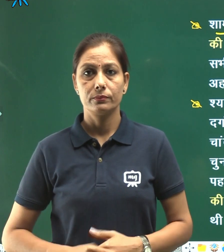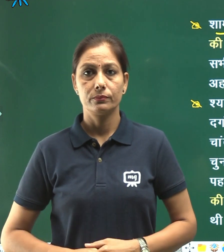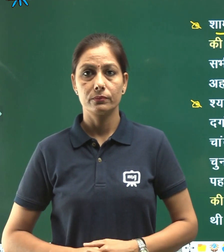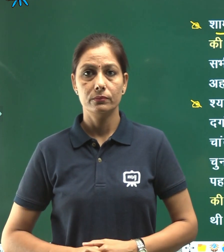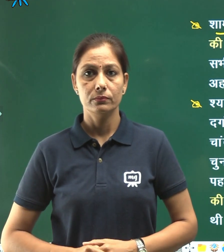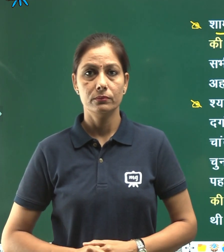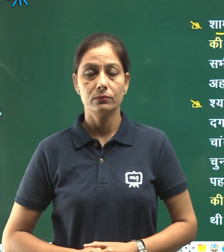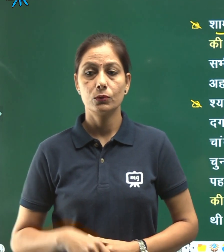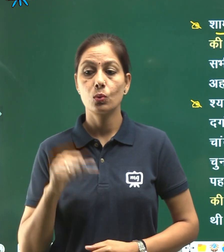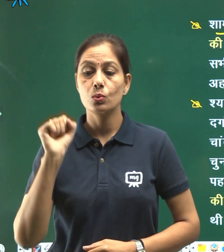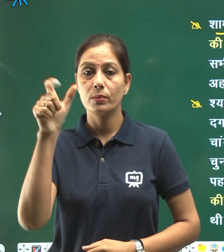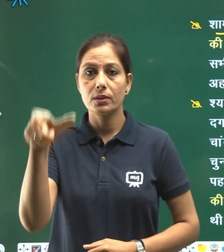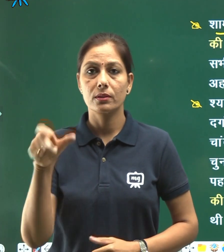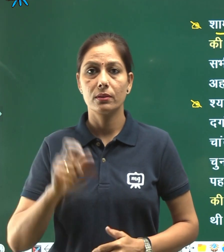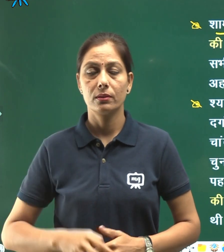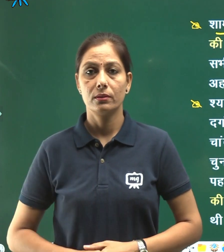उसकी